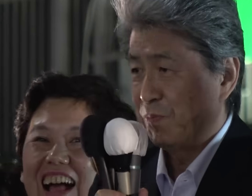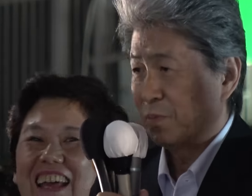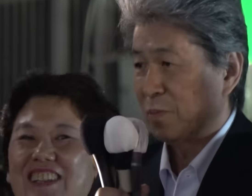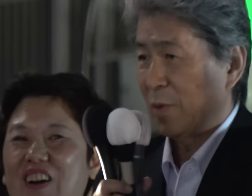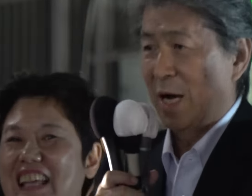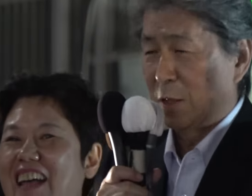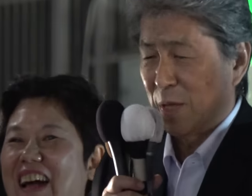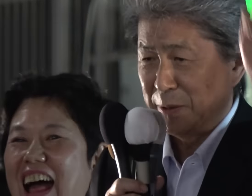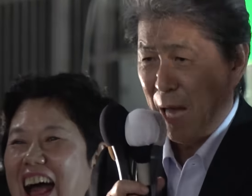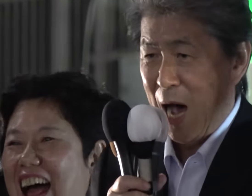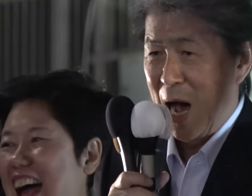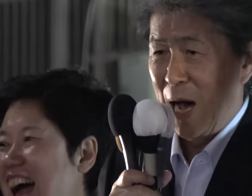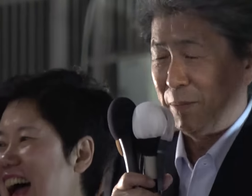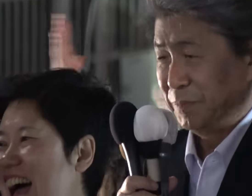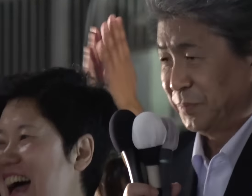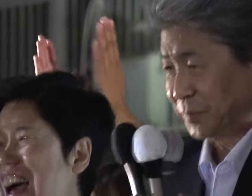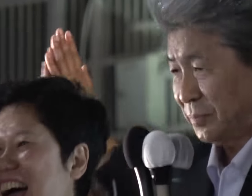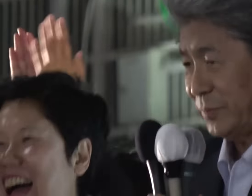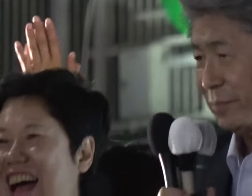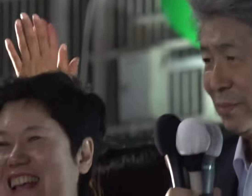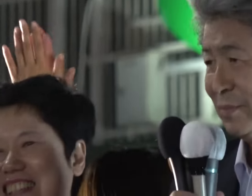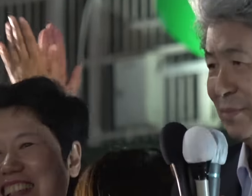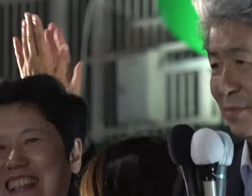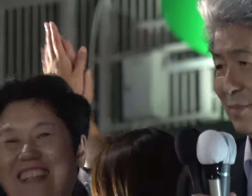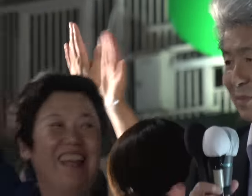ましょう。ありがとうございました。